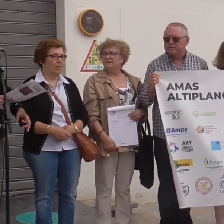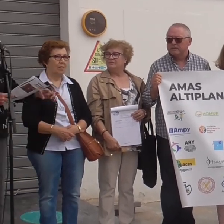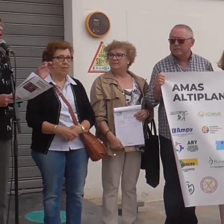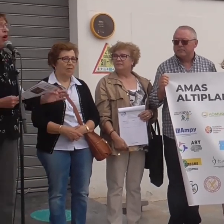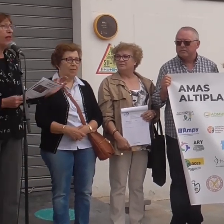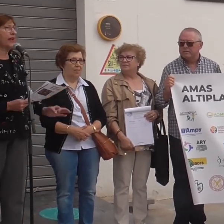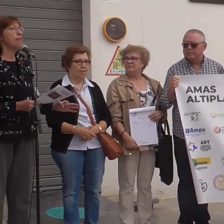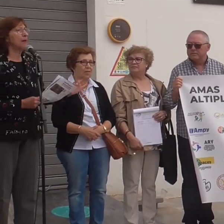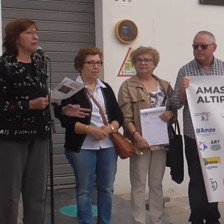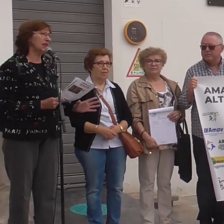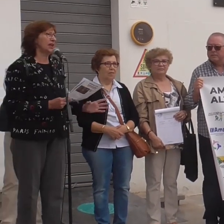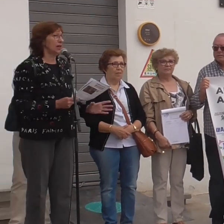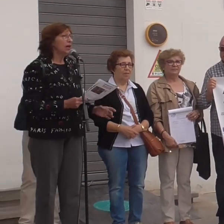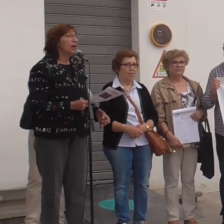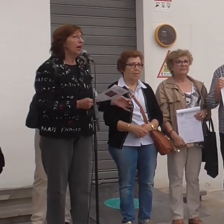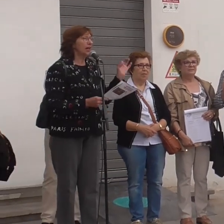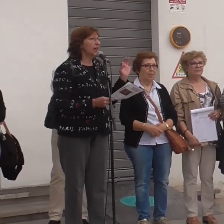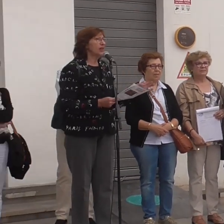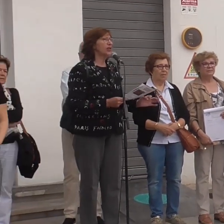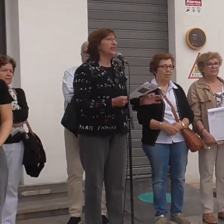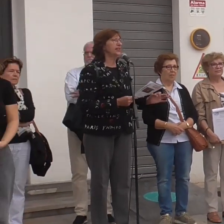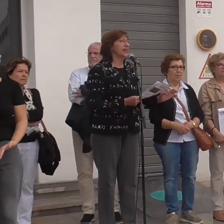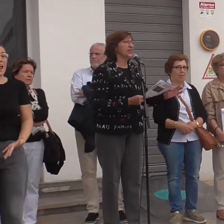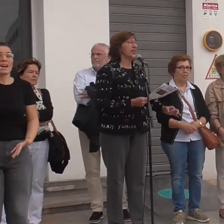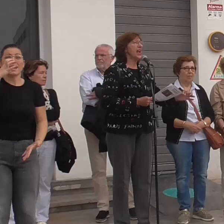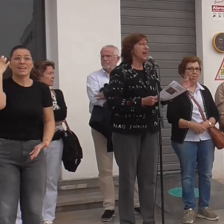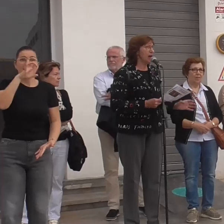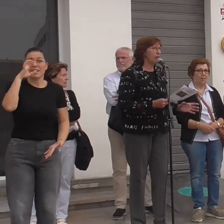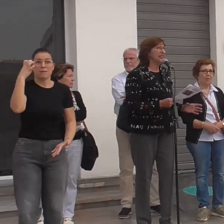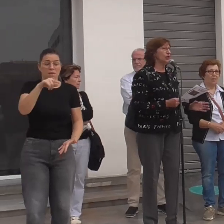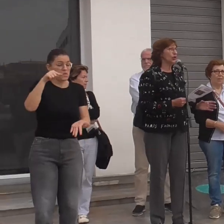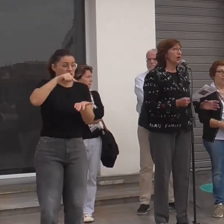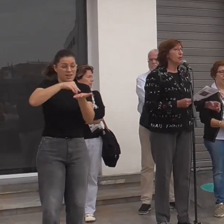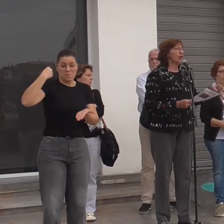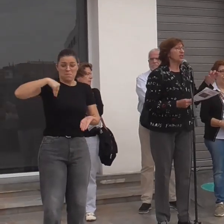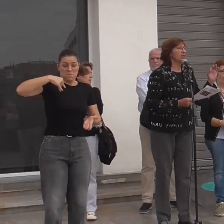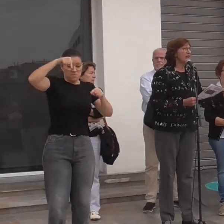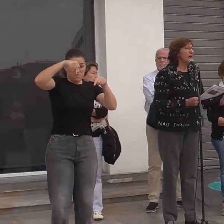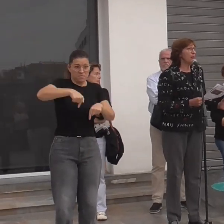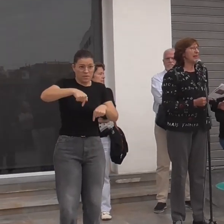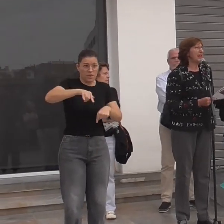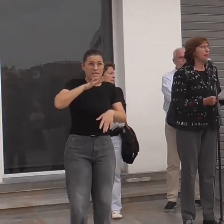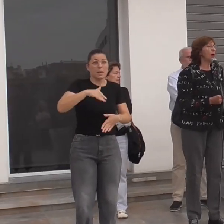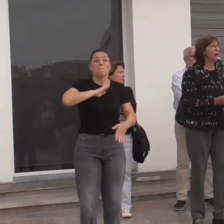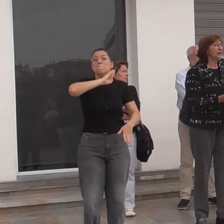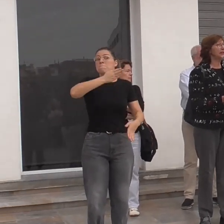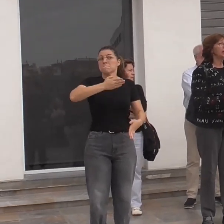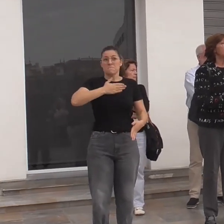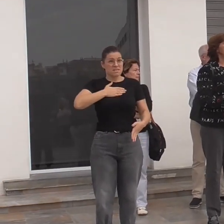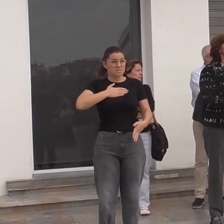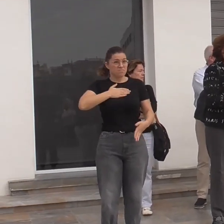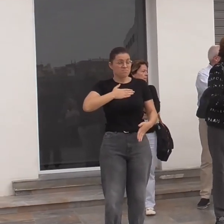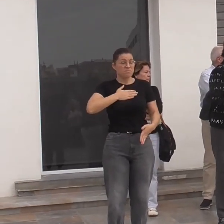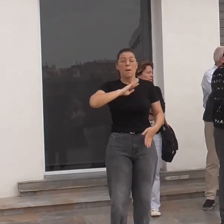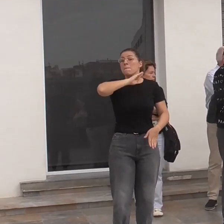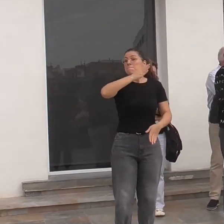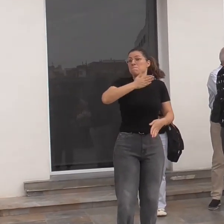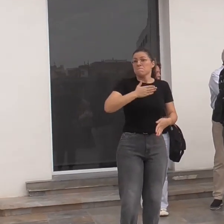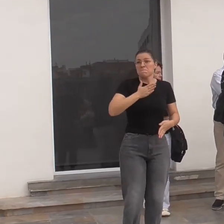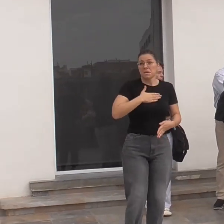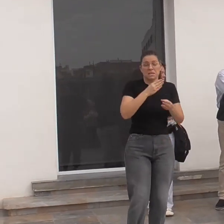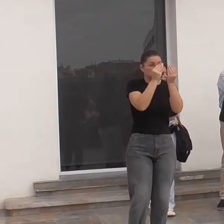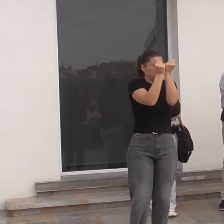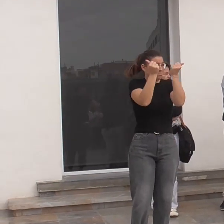reclamaciones. No lo dejéis para mañana. Las reclamaciones tienen que ser en el momento, porque si se dejan para mañana probablemente se